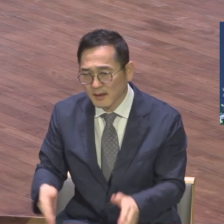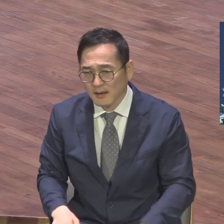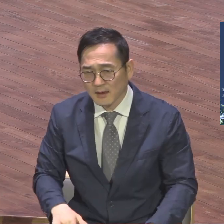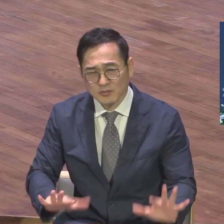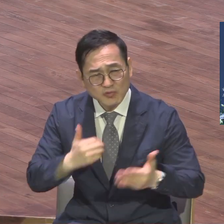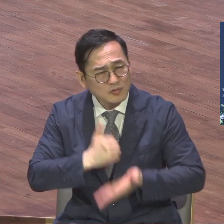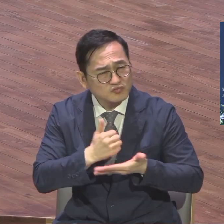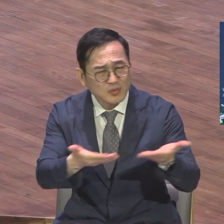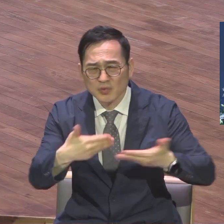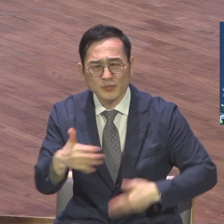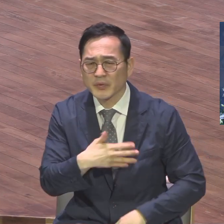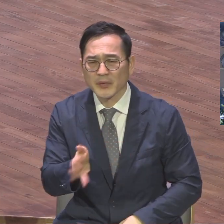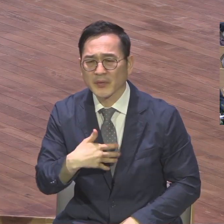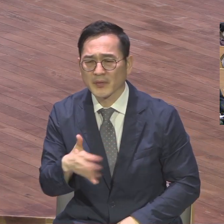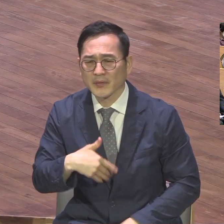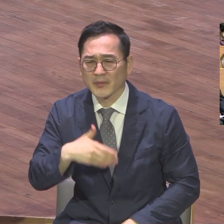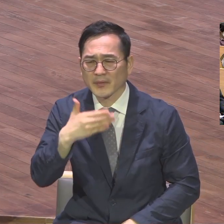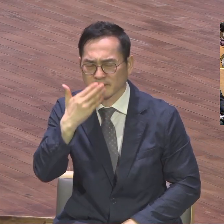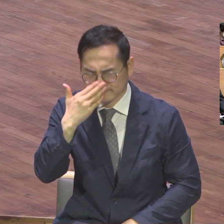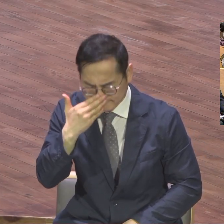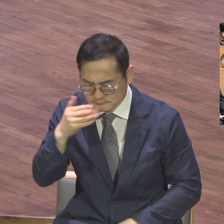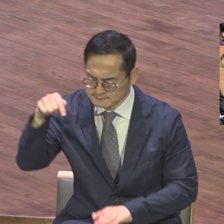분들은 그런 데서 일하고 있습니다.